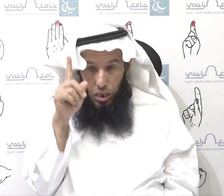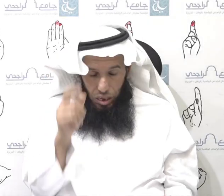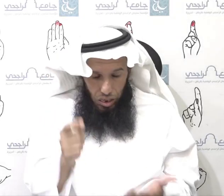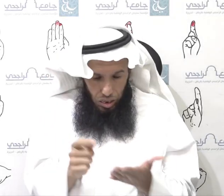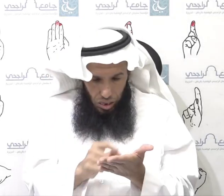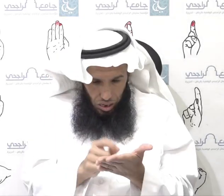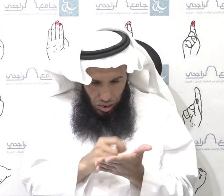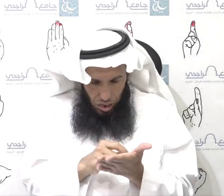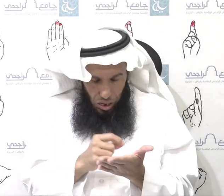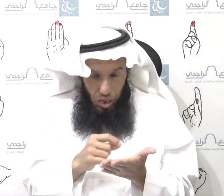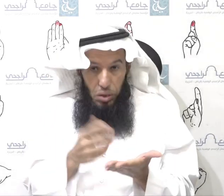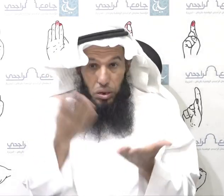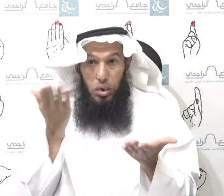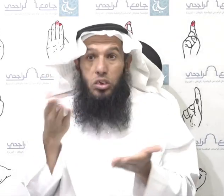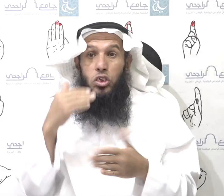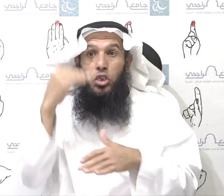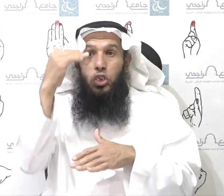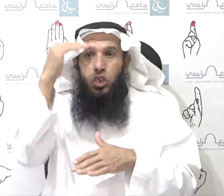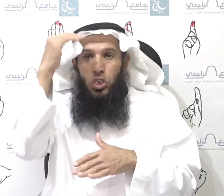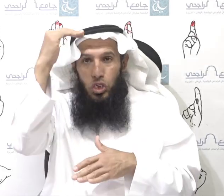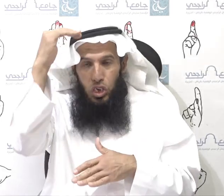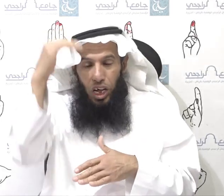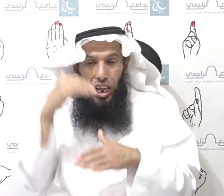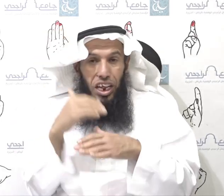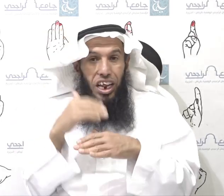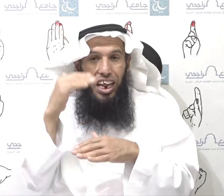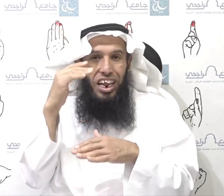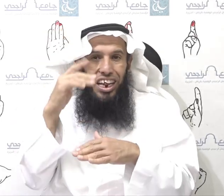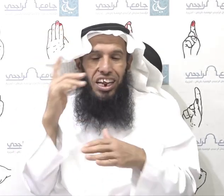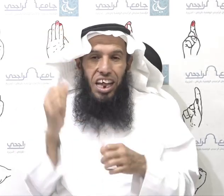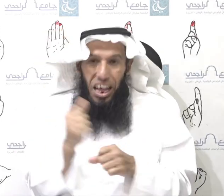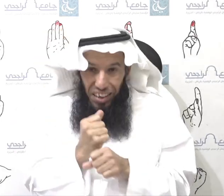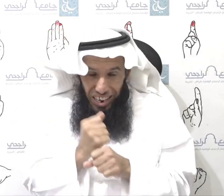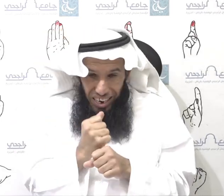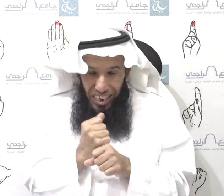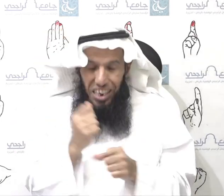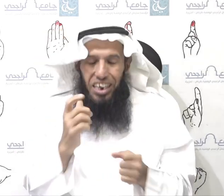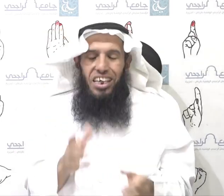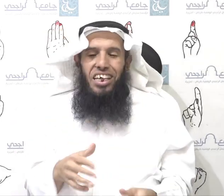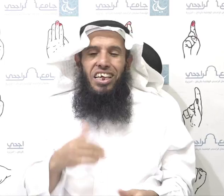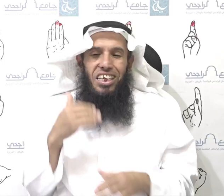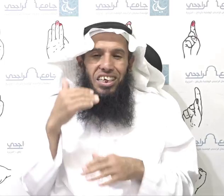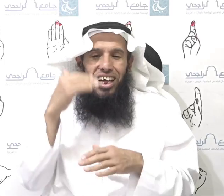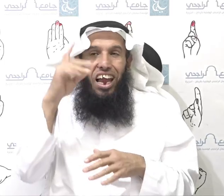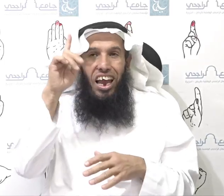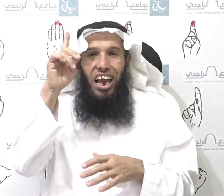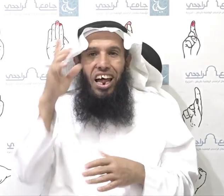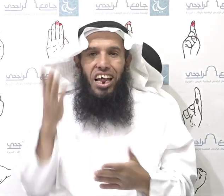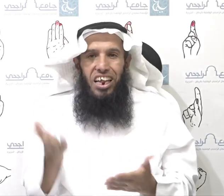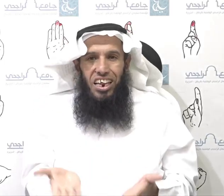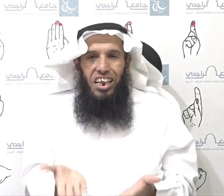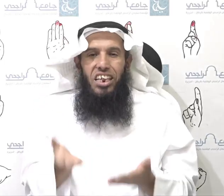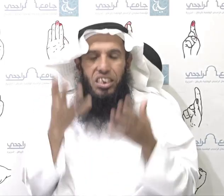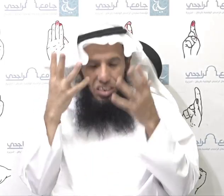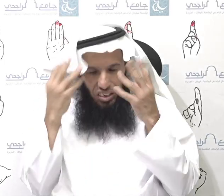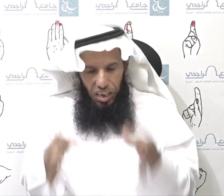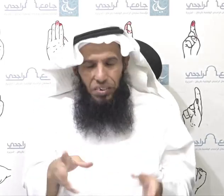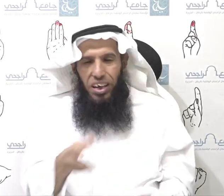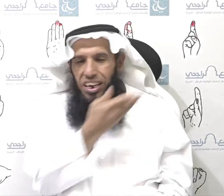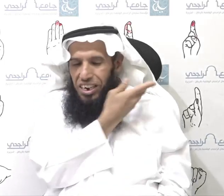المنزلة في الجنة فلا يبلغها بعمله، فيبتليه جل وعلا فيصبر فيرفعه